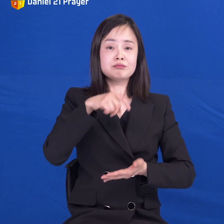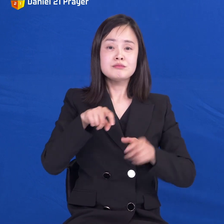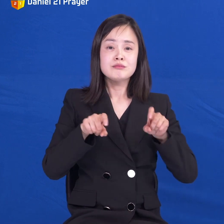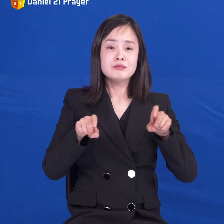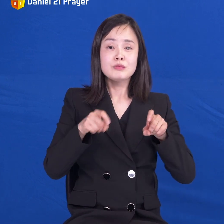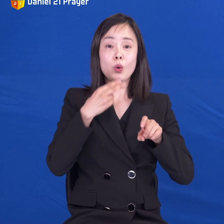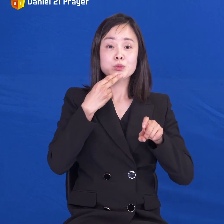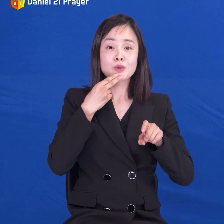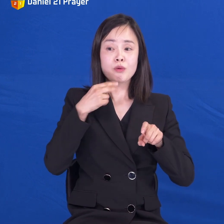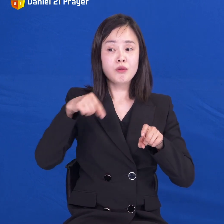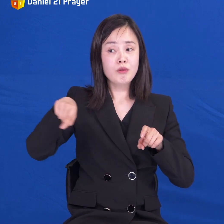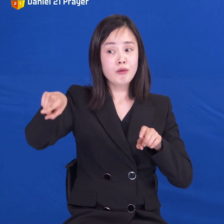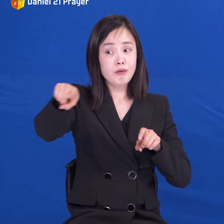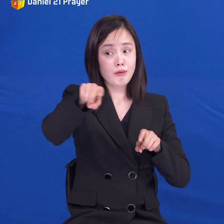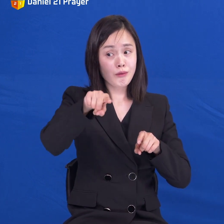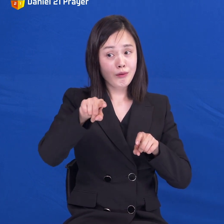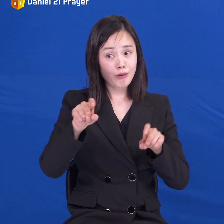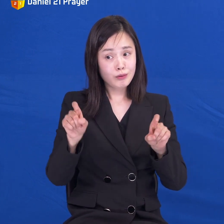거예요.